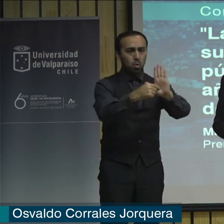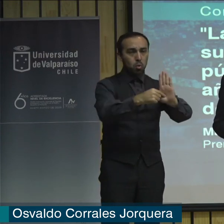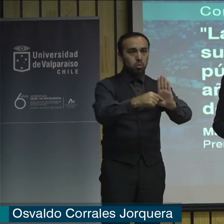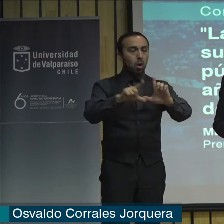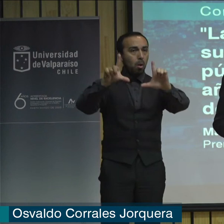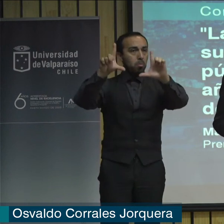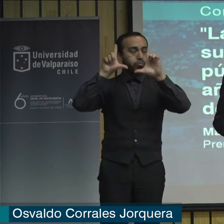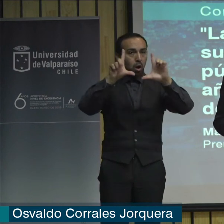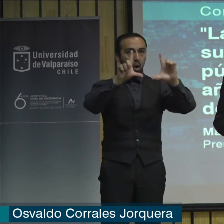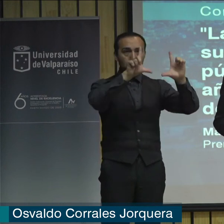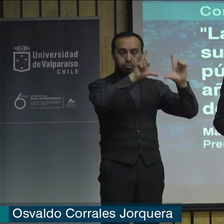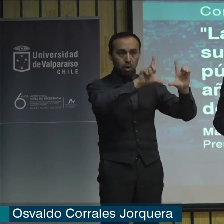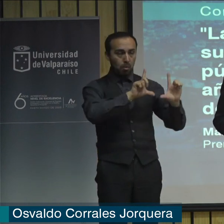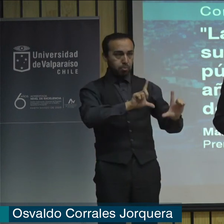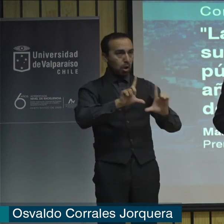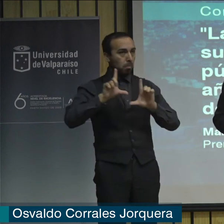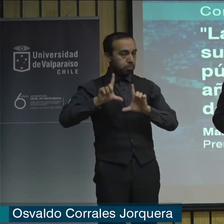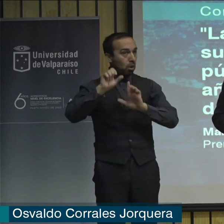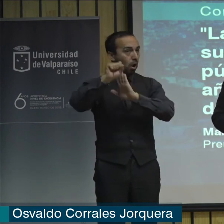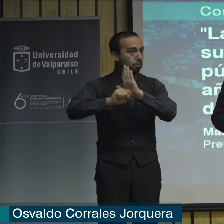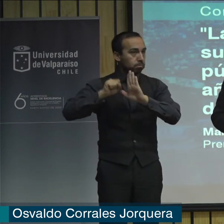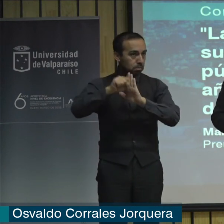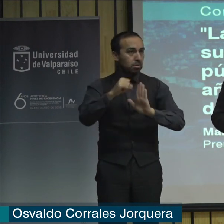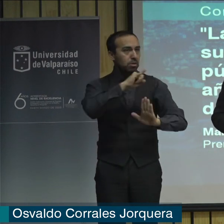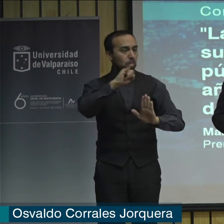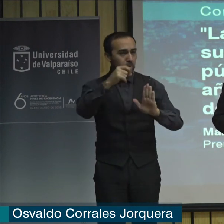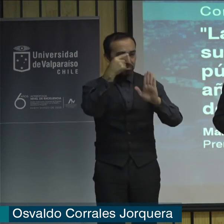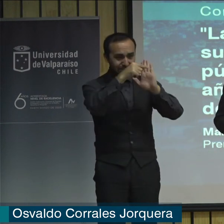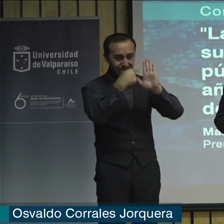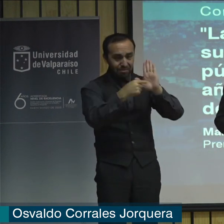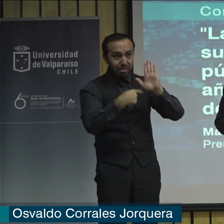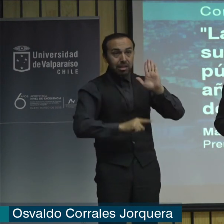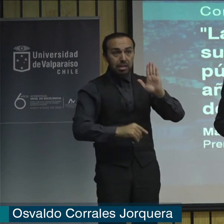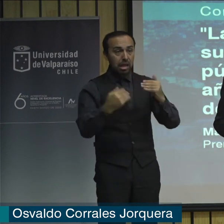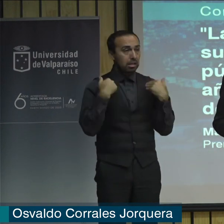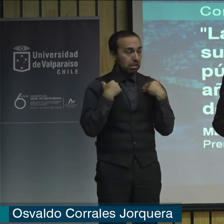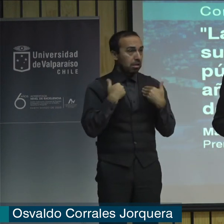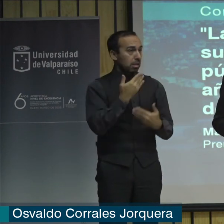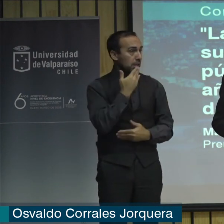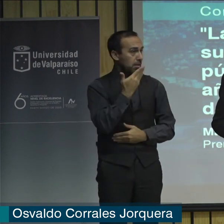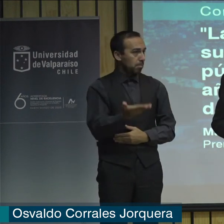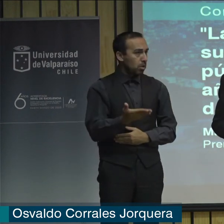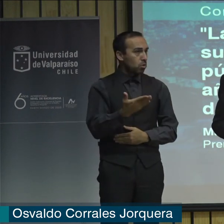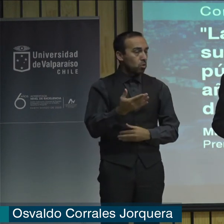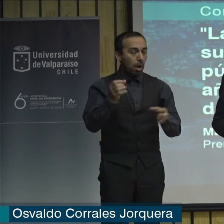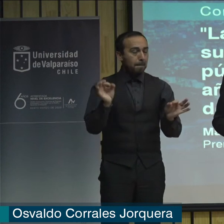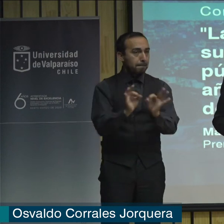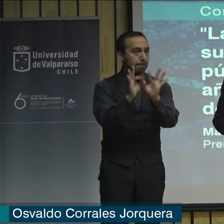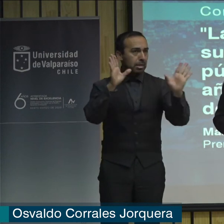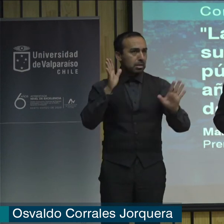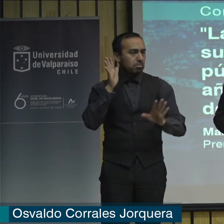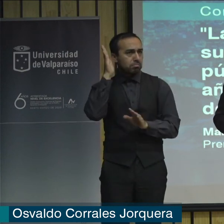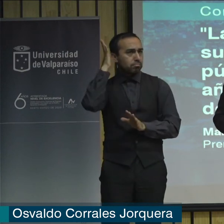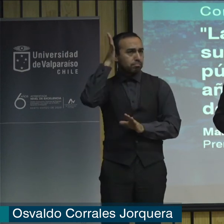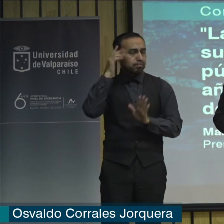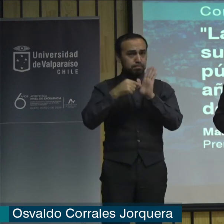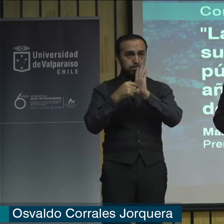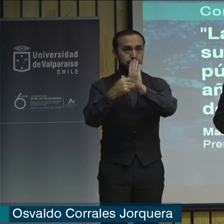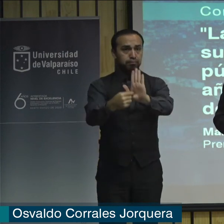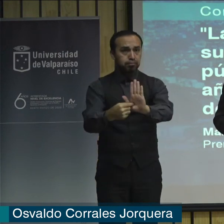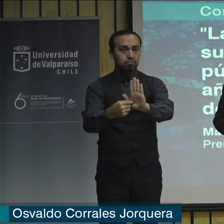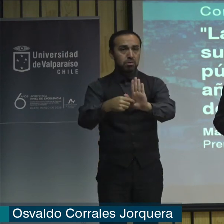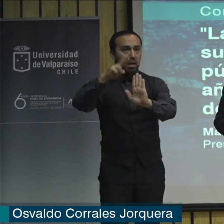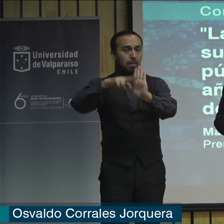creaciones a lo que se sumará entre otras muchas actividades una inédita exposición de obras del pintor Roberto